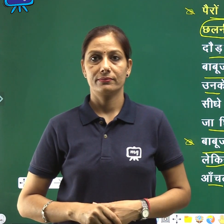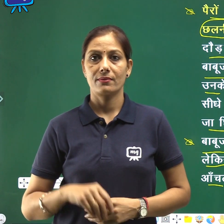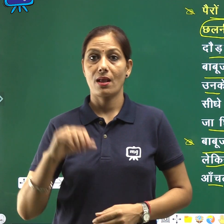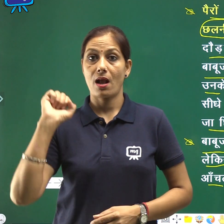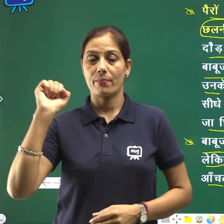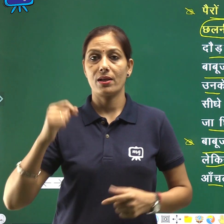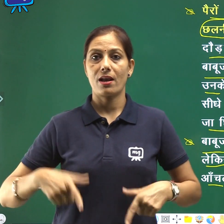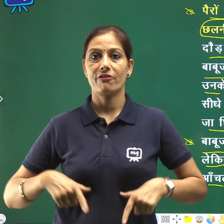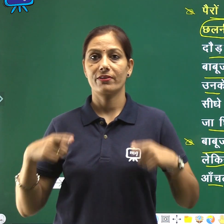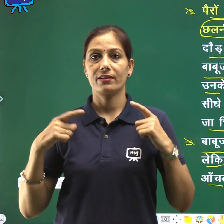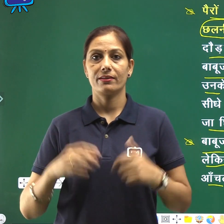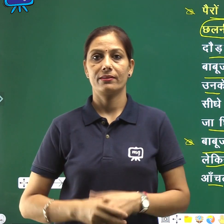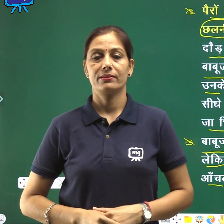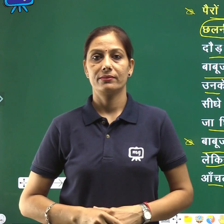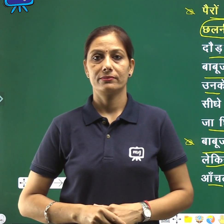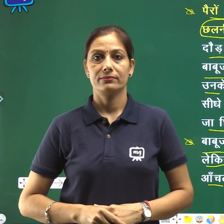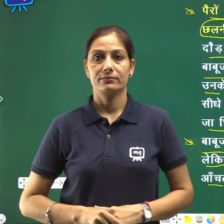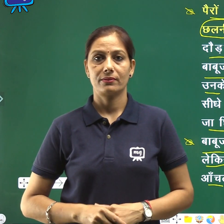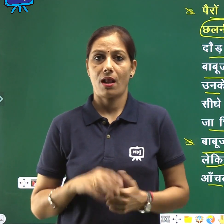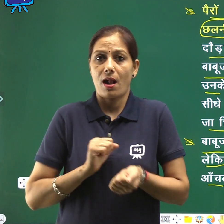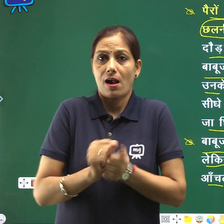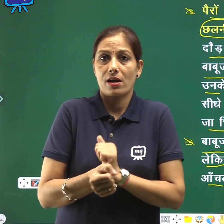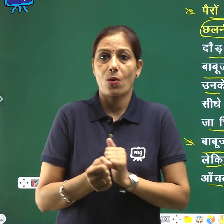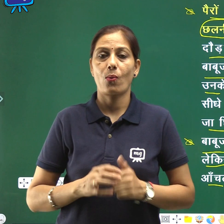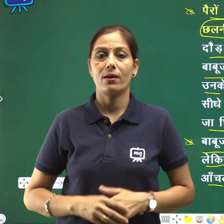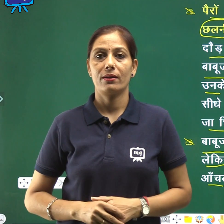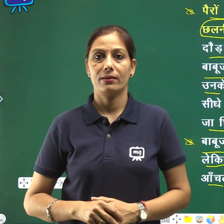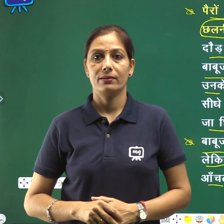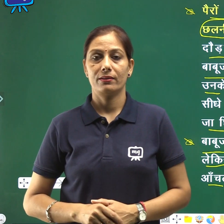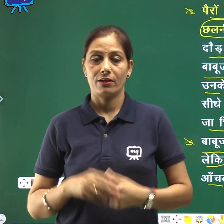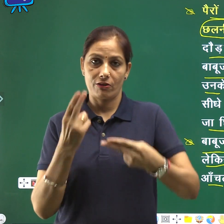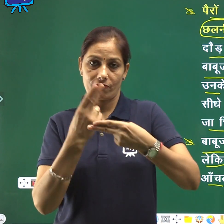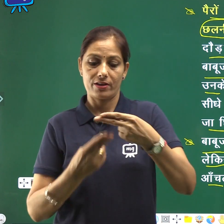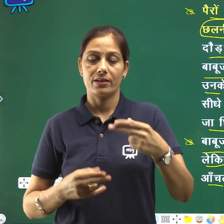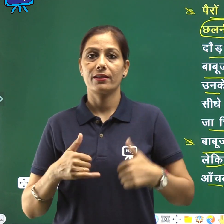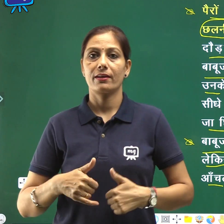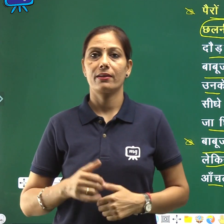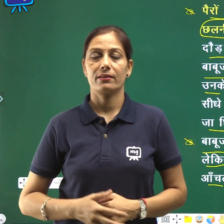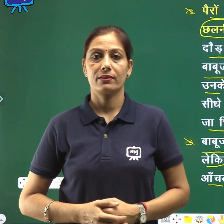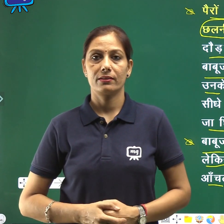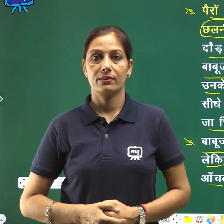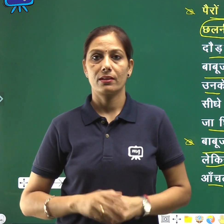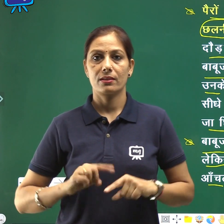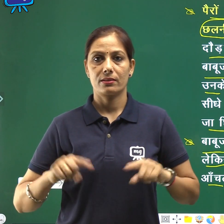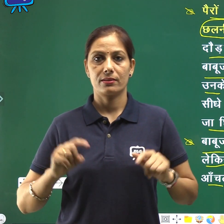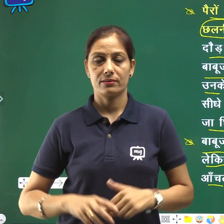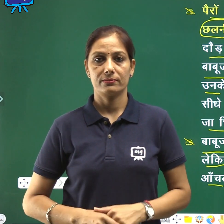अपने जीवन की घटनाओं का वर्णन किया है